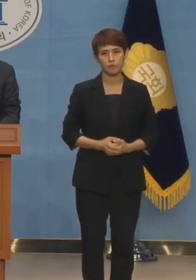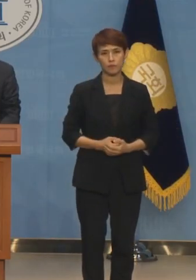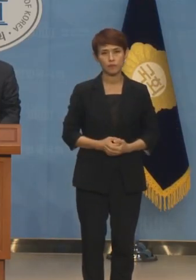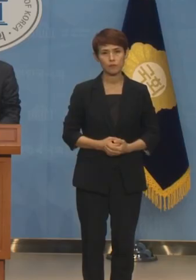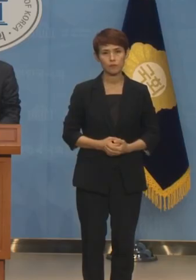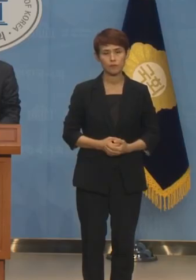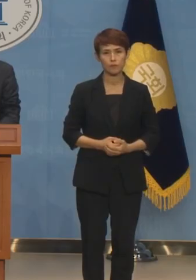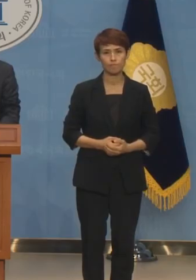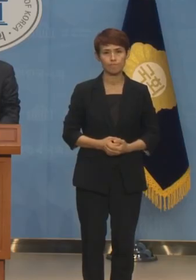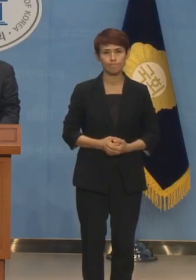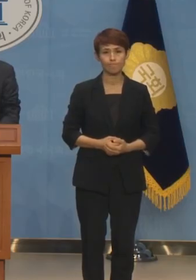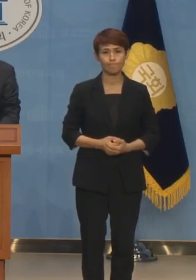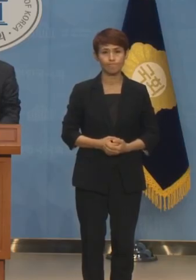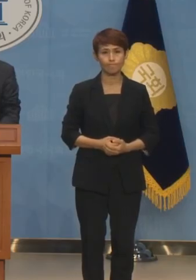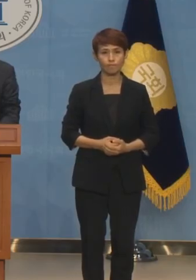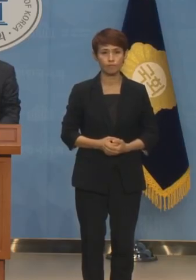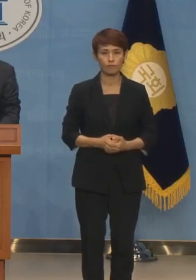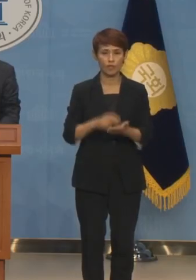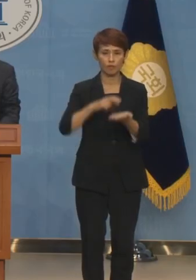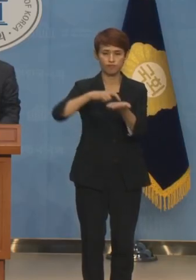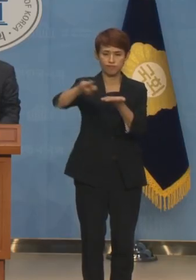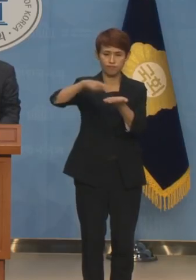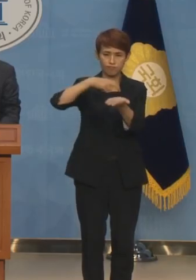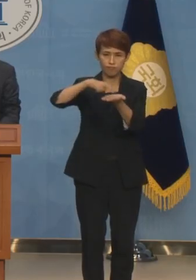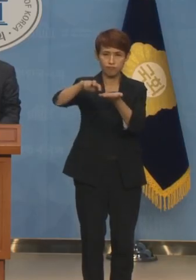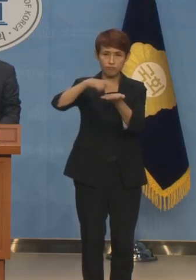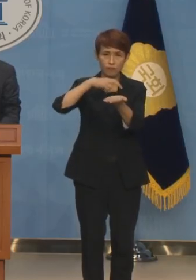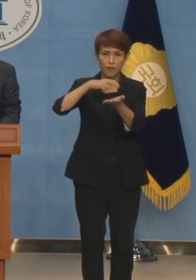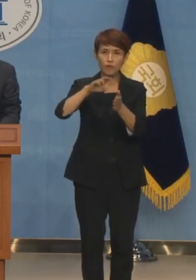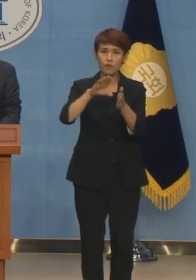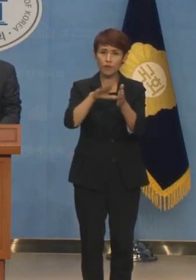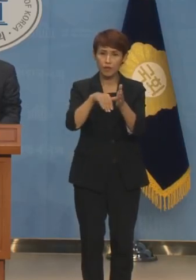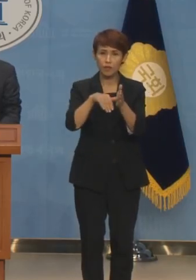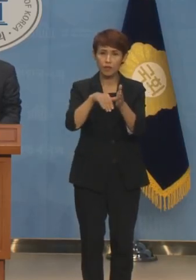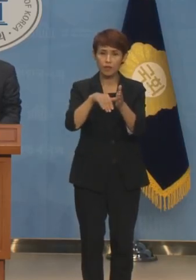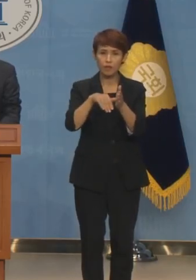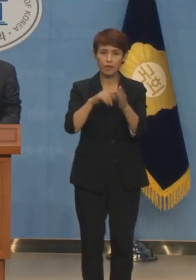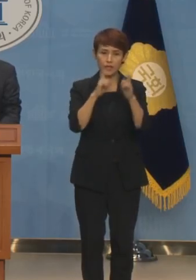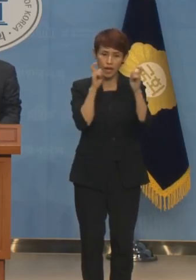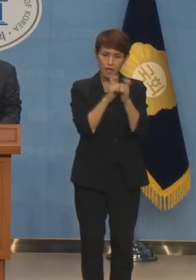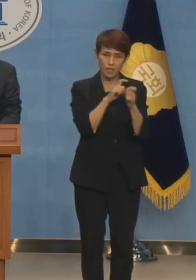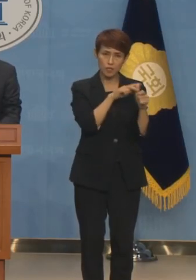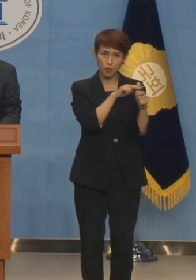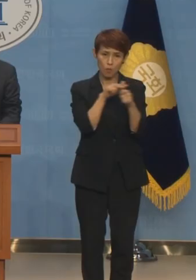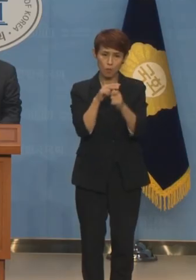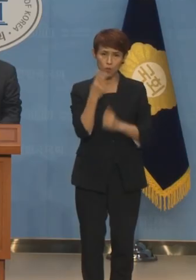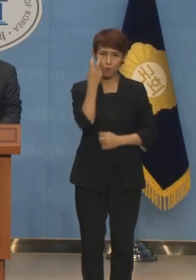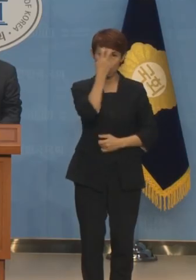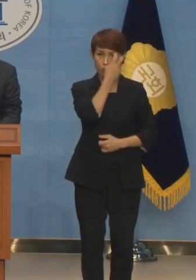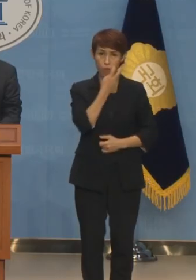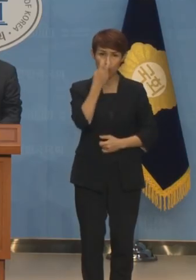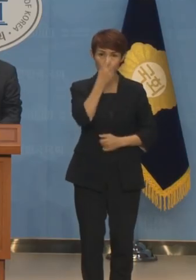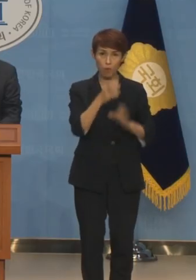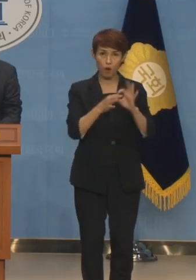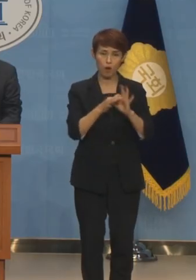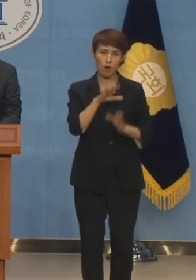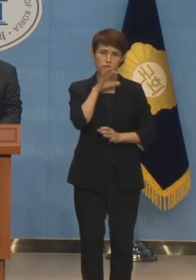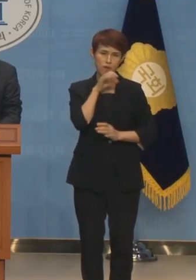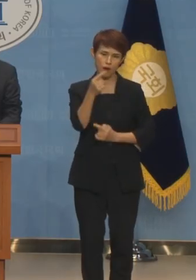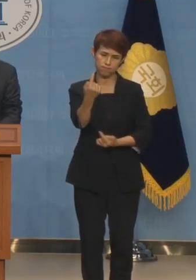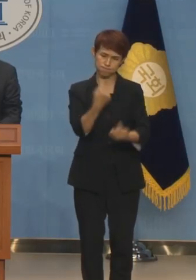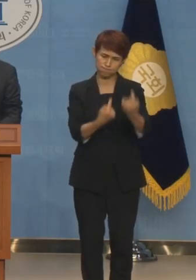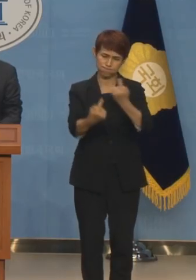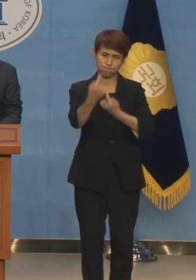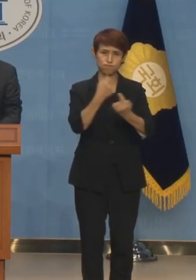또한 문자 메시지 발송 과정에서 개인정보 보호와 관련된 민원이 끊기지